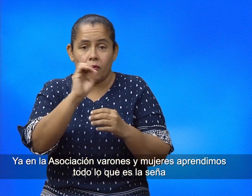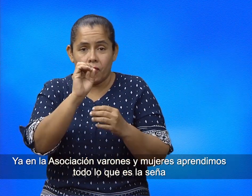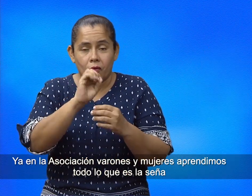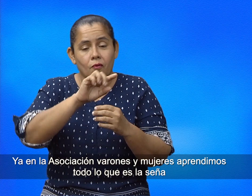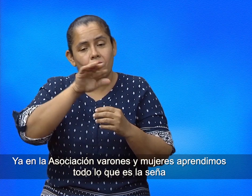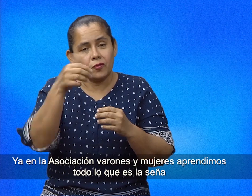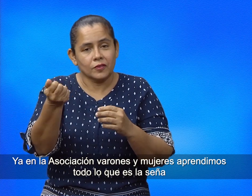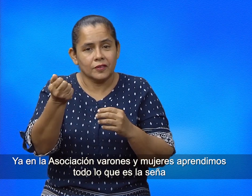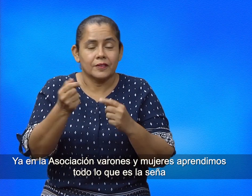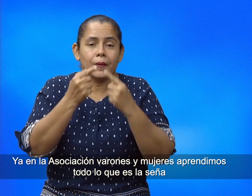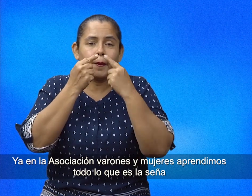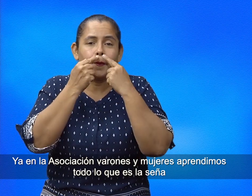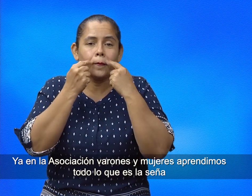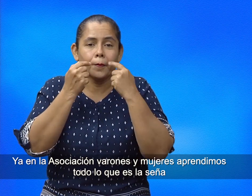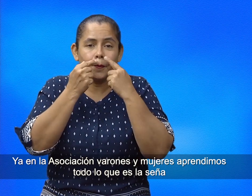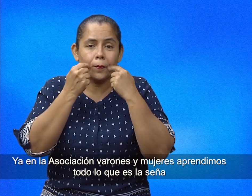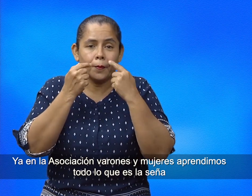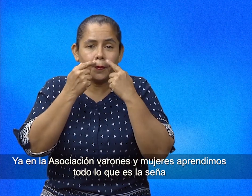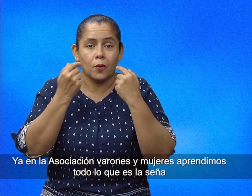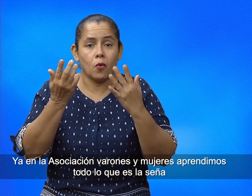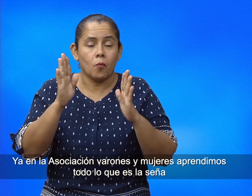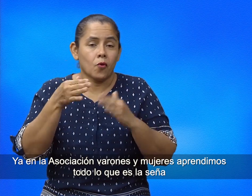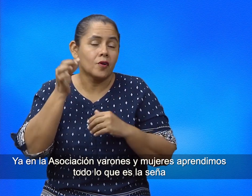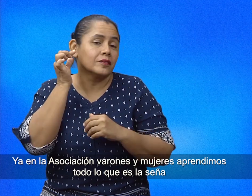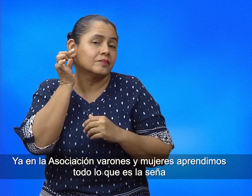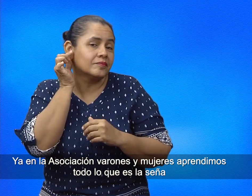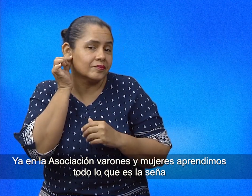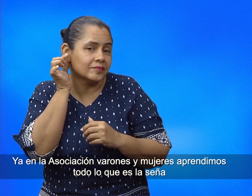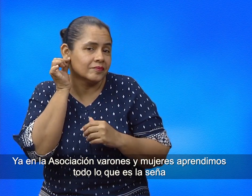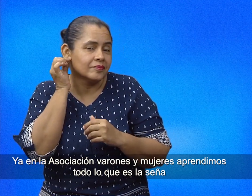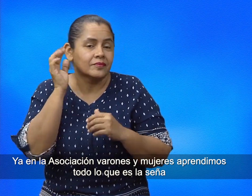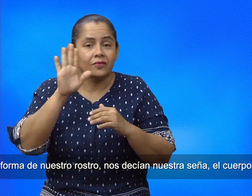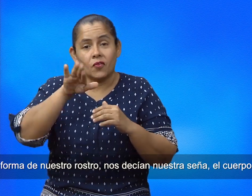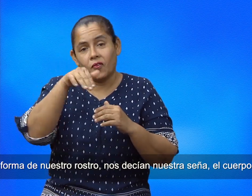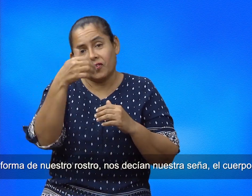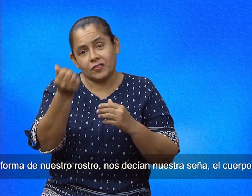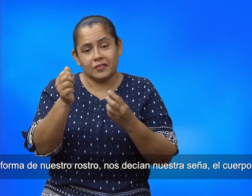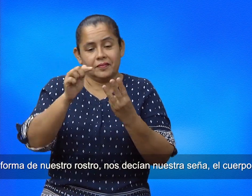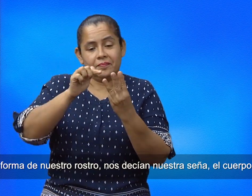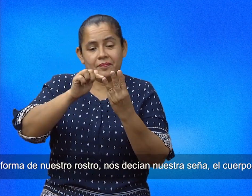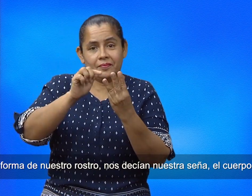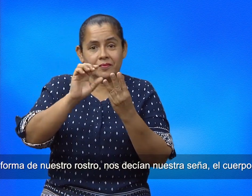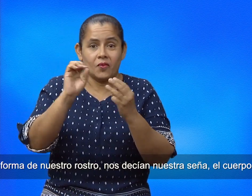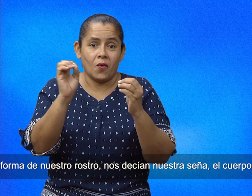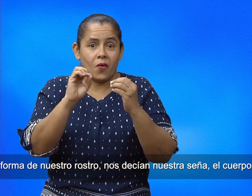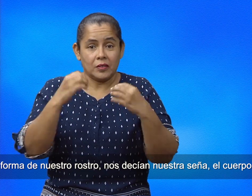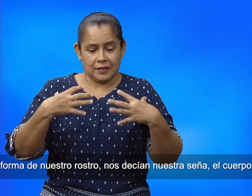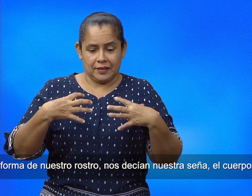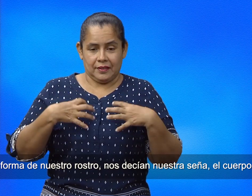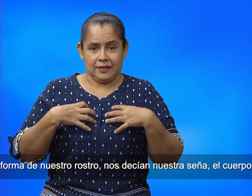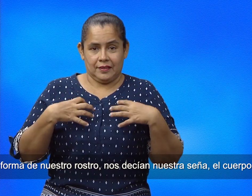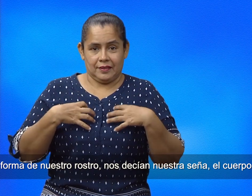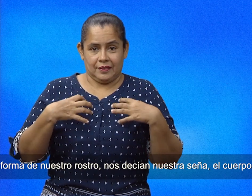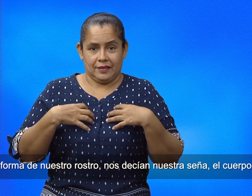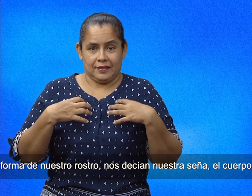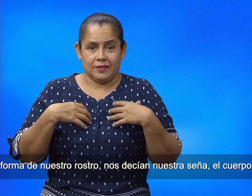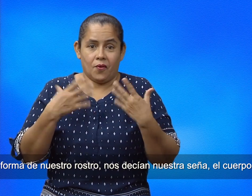mujeres, aprendimos todo lo que es la seña, la forma de nuestro rostro, nos decían nuestra seña,